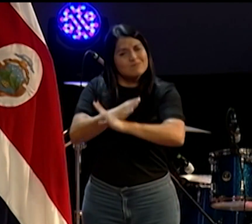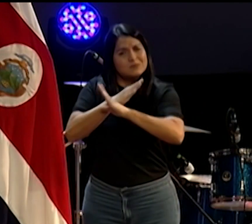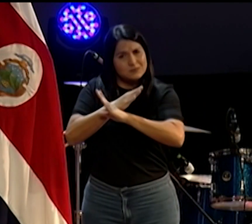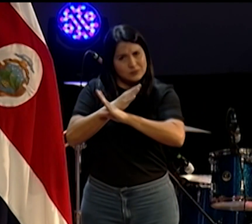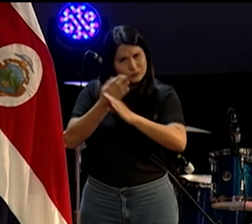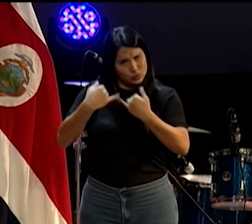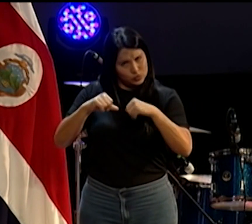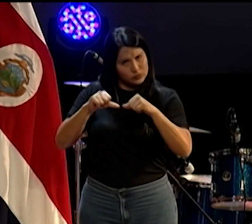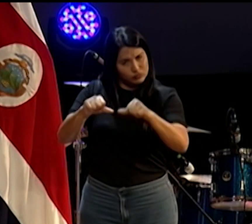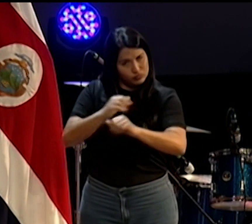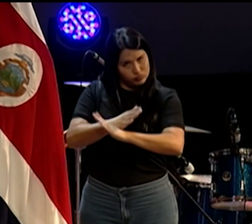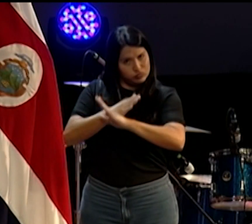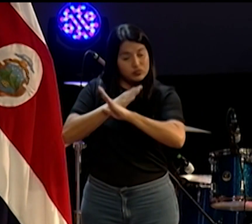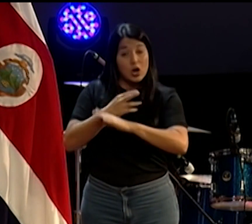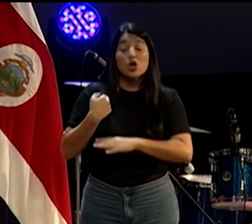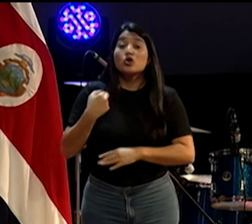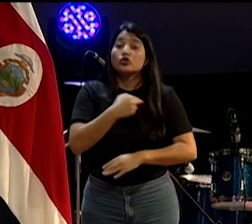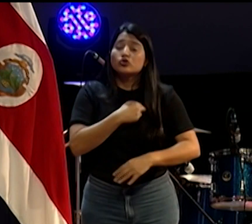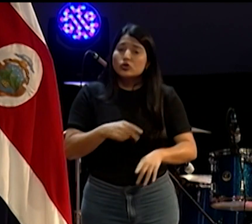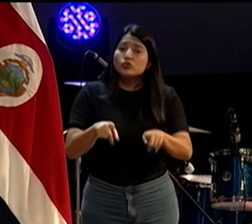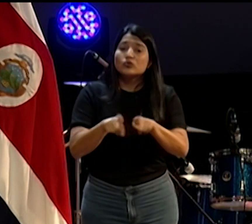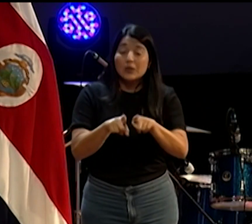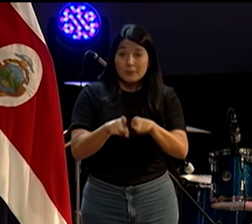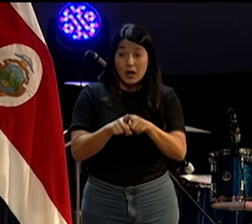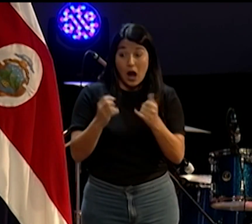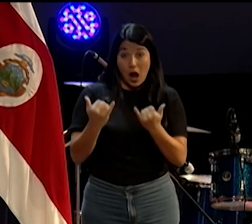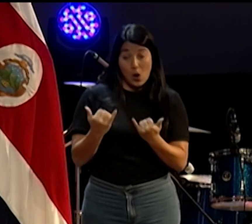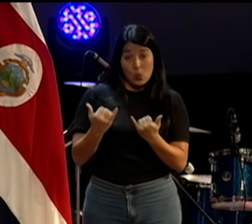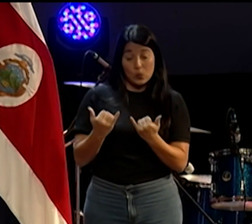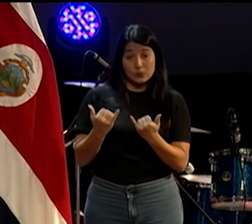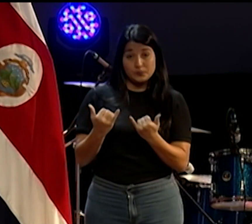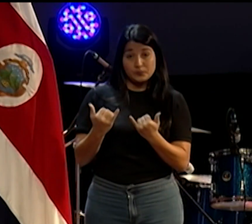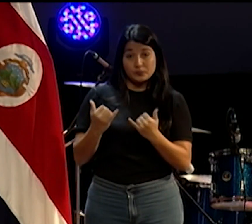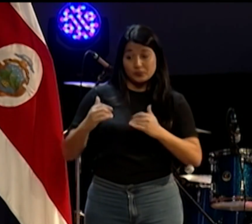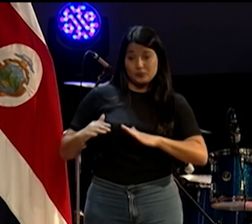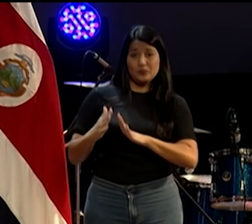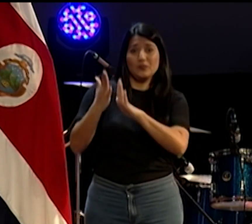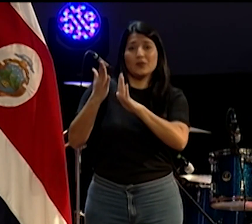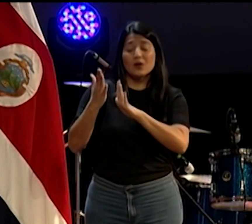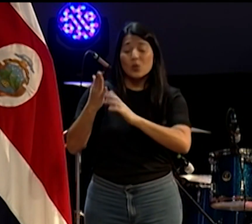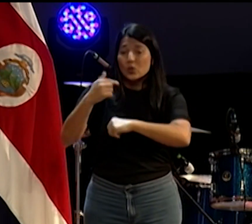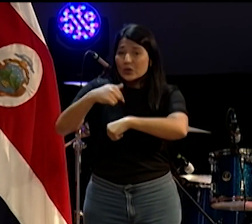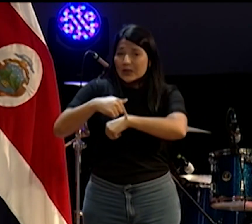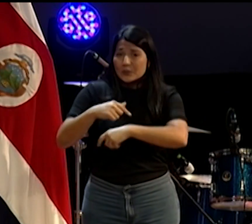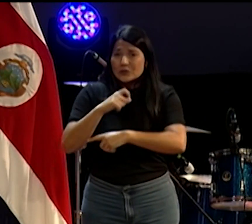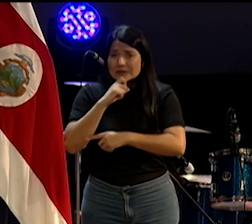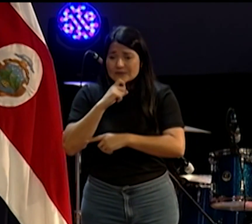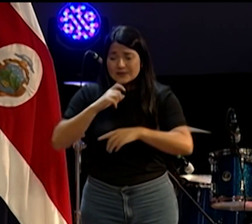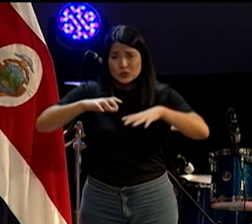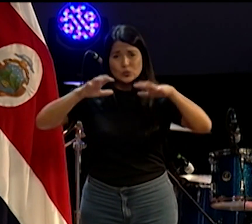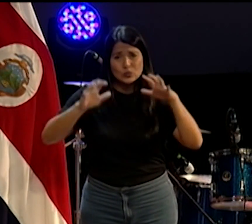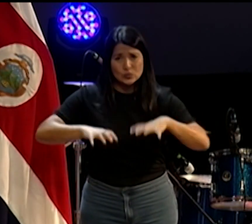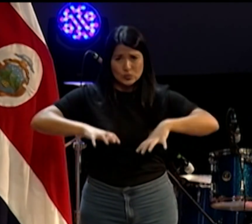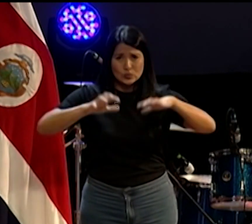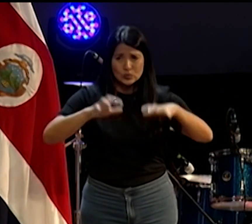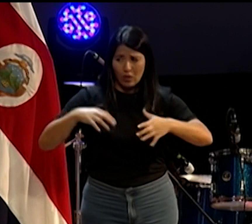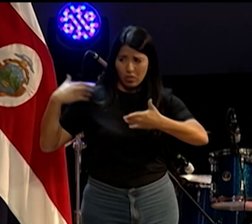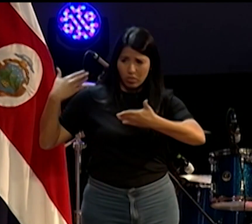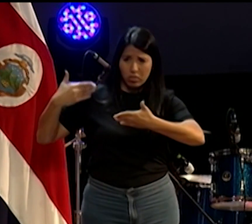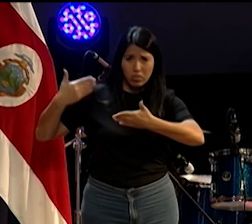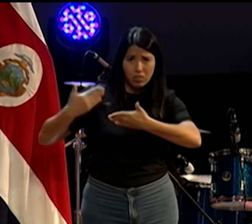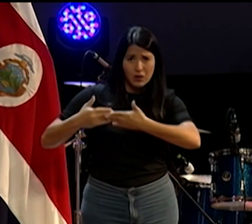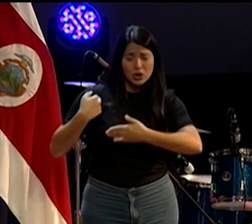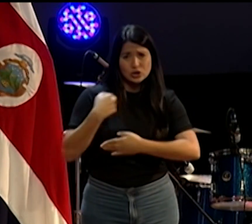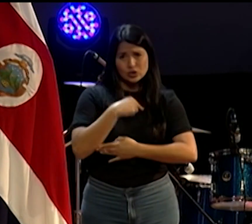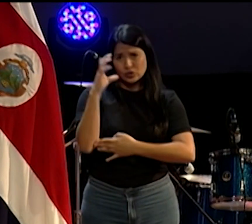Estamos también frente a la afectación de un periodo muy fuerte de lluvias. Durante los últimos días